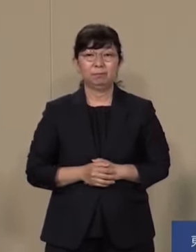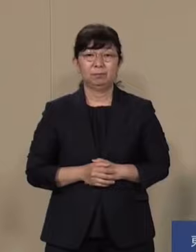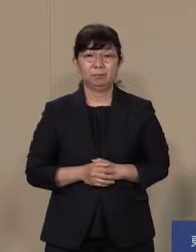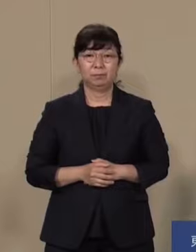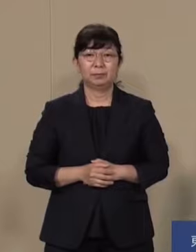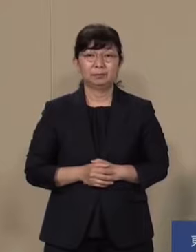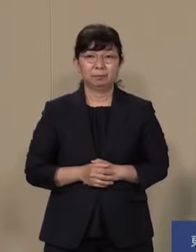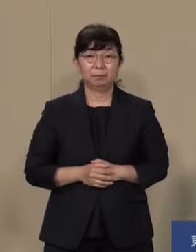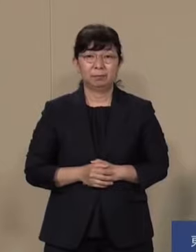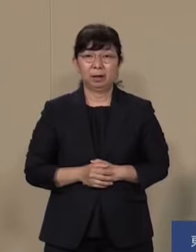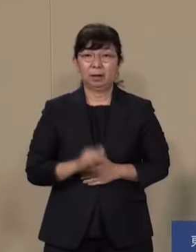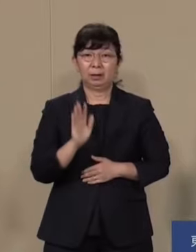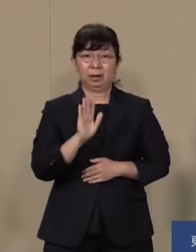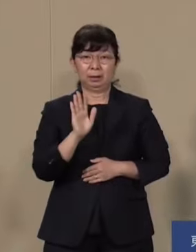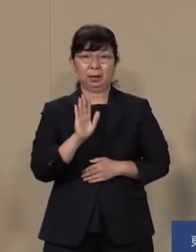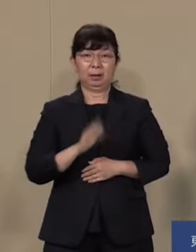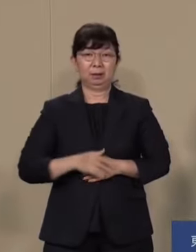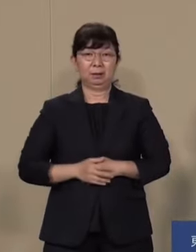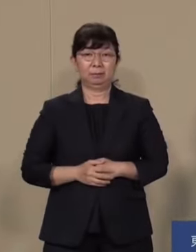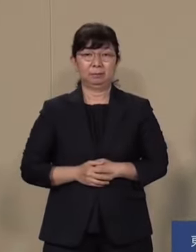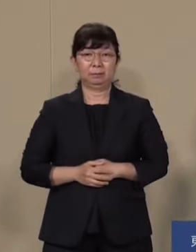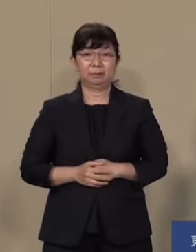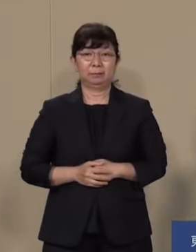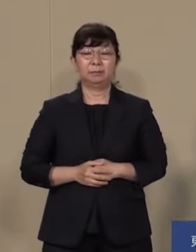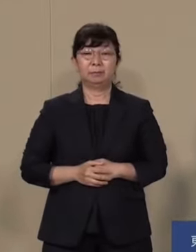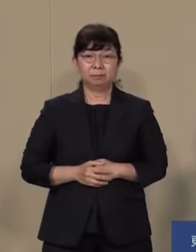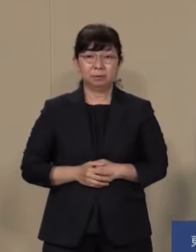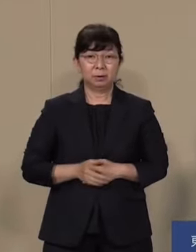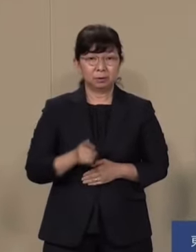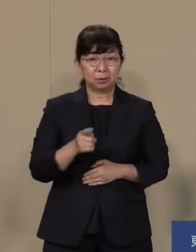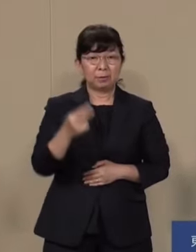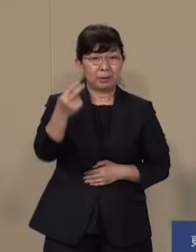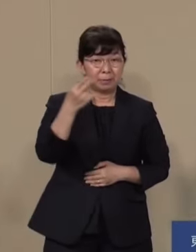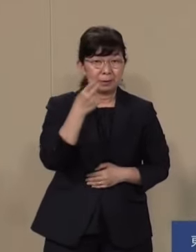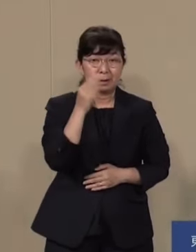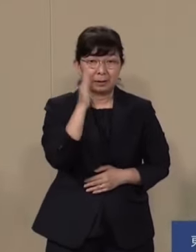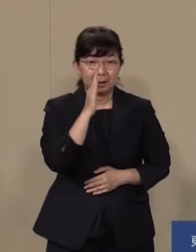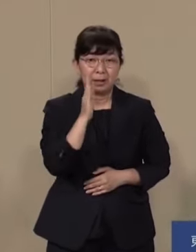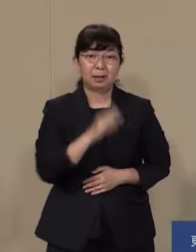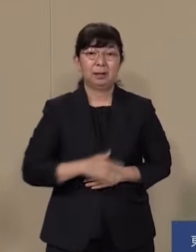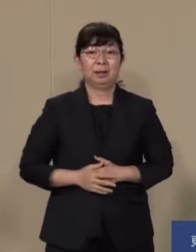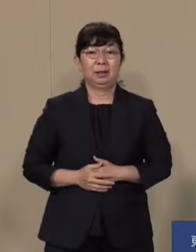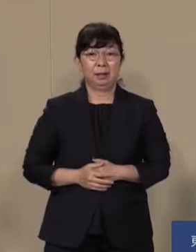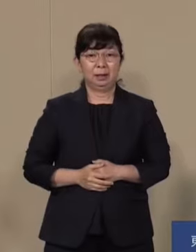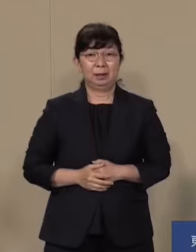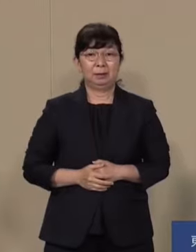どうやだそんな目で見ない